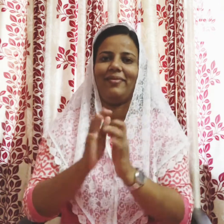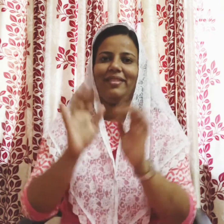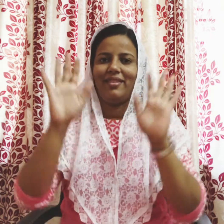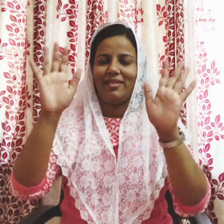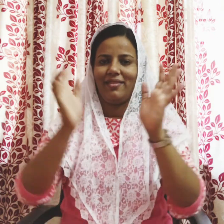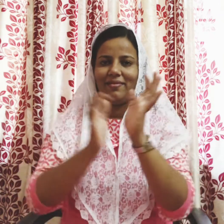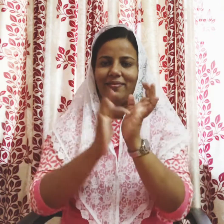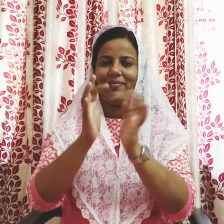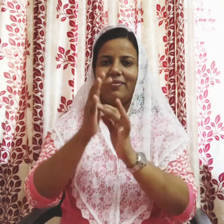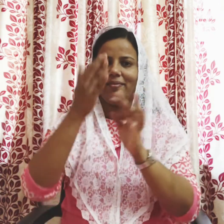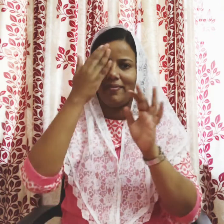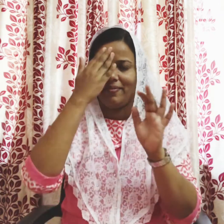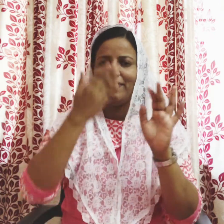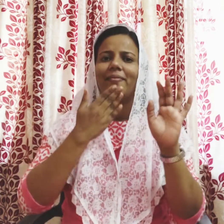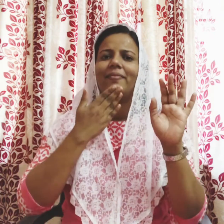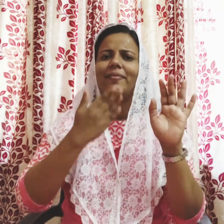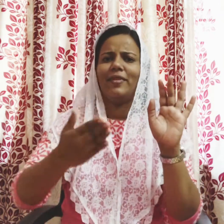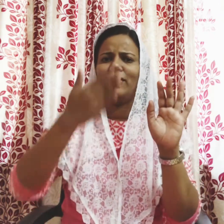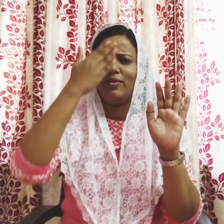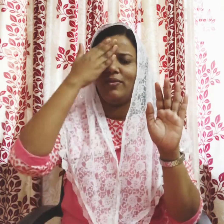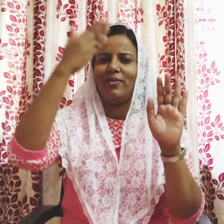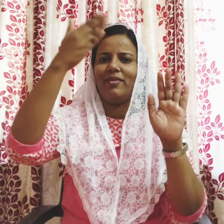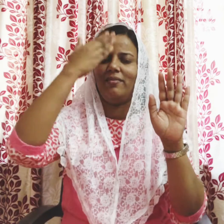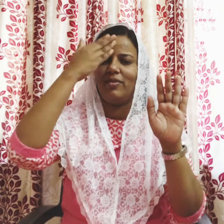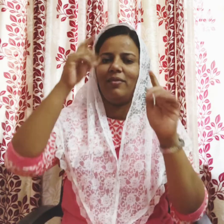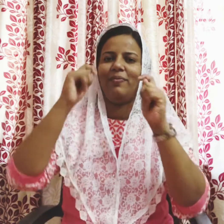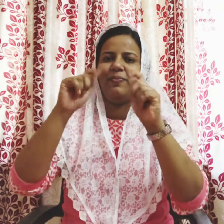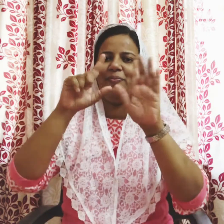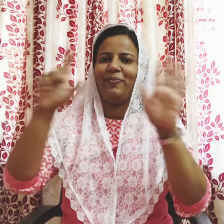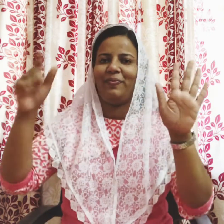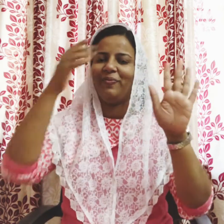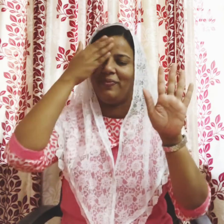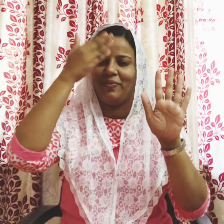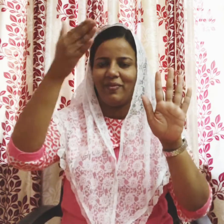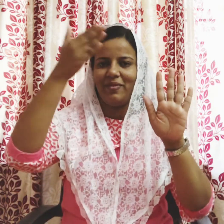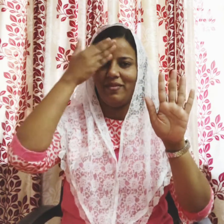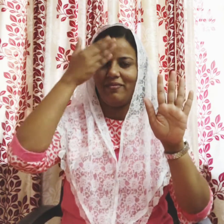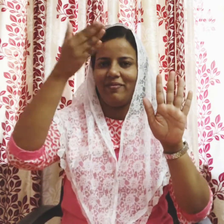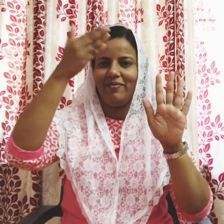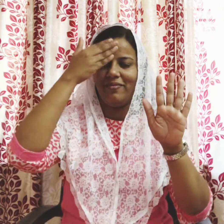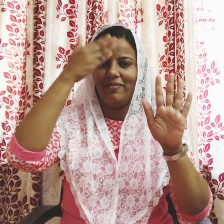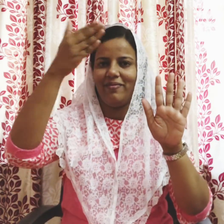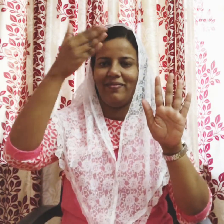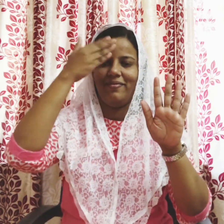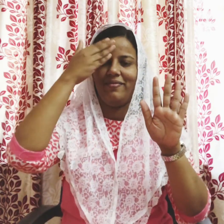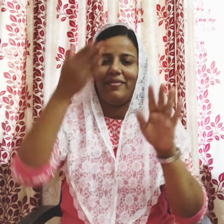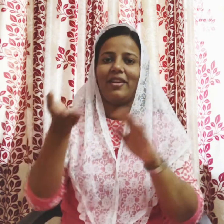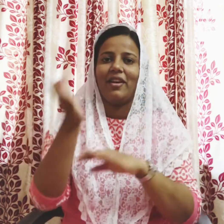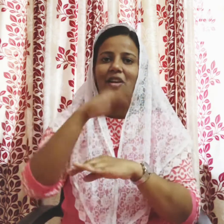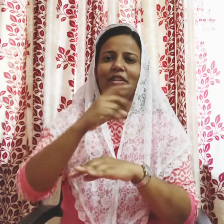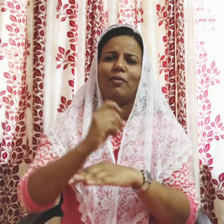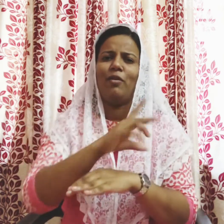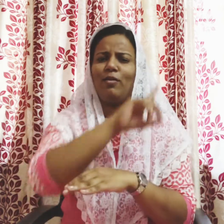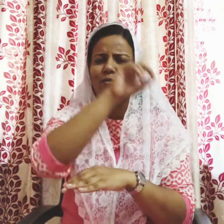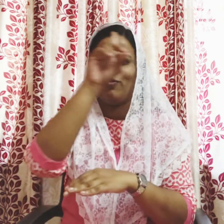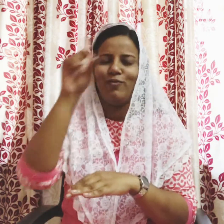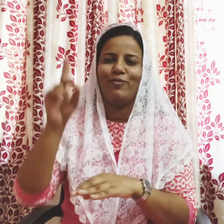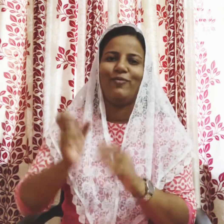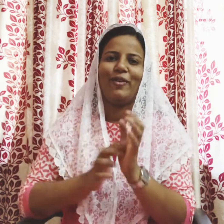നമ്മുടെ കരങ്ങളൊക്കെ ഉയർത്തി നന്ദിയോടെ കർത്താവിന് സ്തോത്രം പറഞ്ഞാട്ടെ. ഹല്ലേലൂയ. സ്തോത്രം, സ്തോത്രം, സ്തോത്രം, സ്തോത്രം, സ്തോത്രം. കഴിഞ്ഞ പകൽ മുഴുവൻ നമ്മുടെ